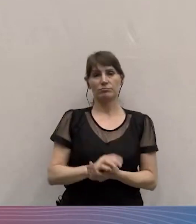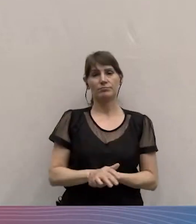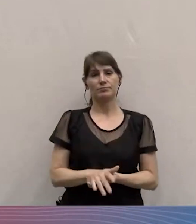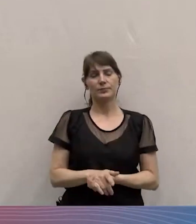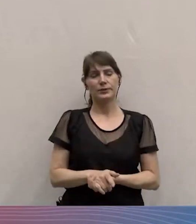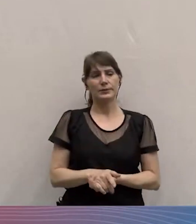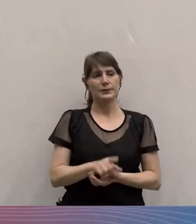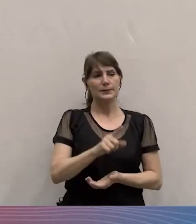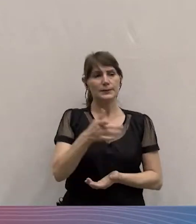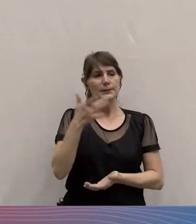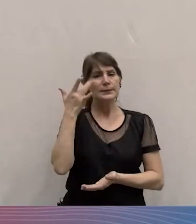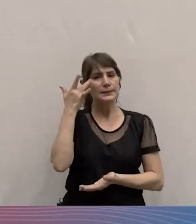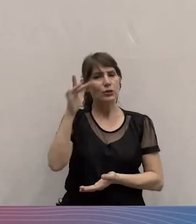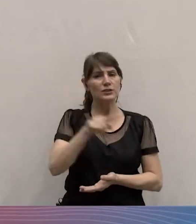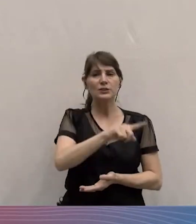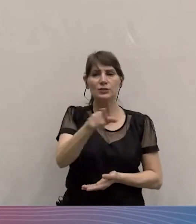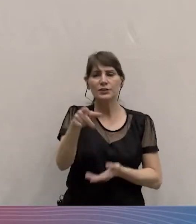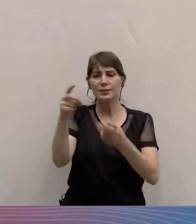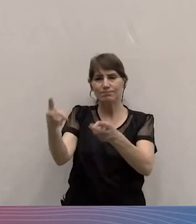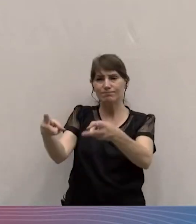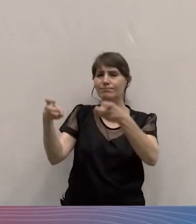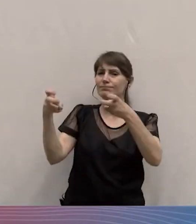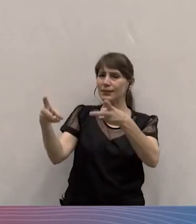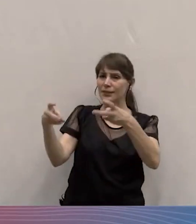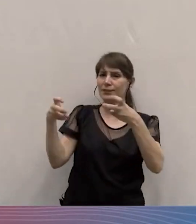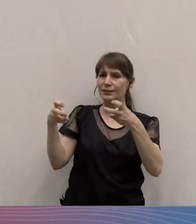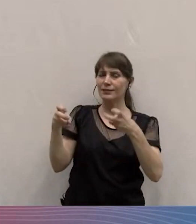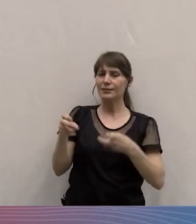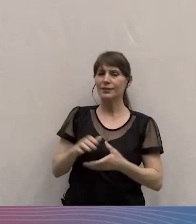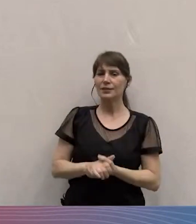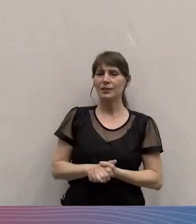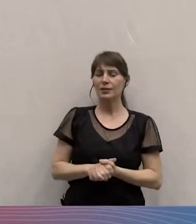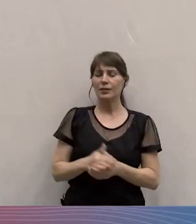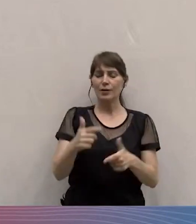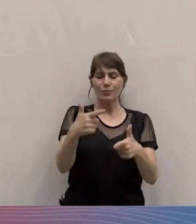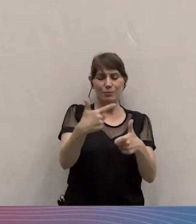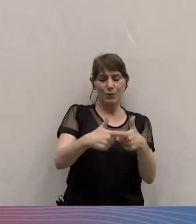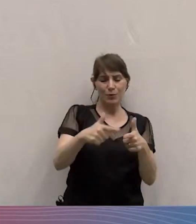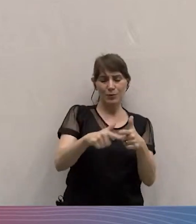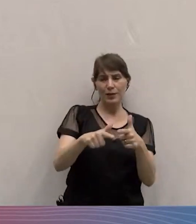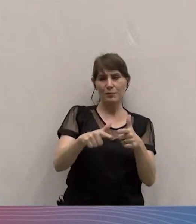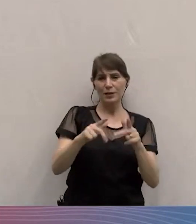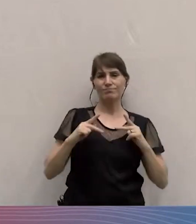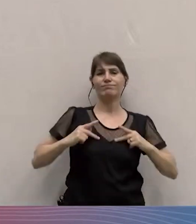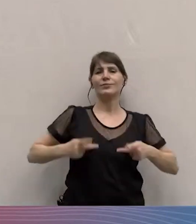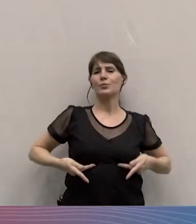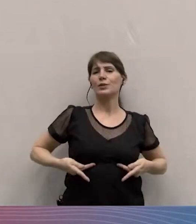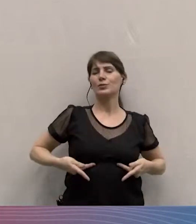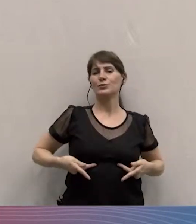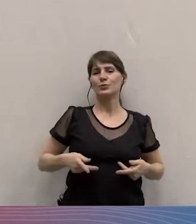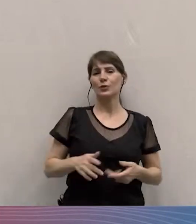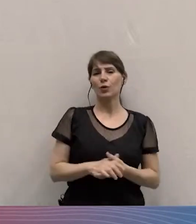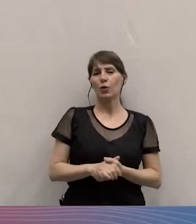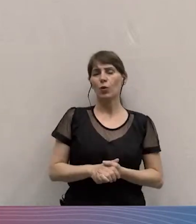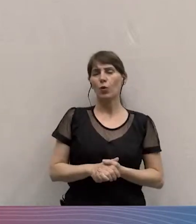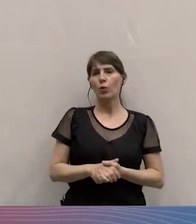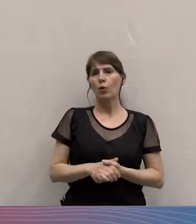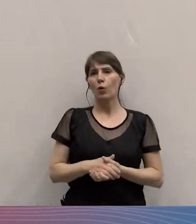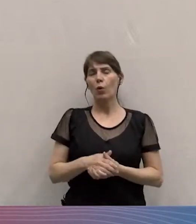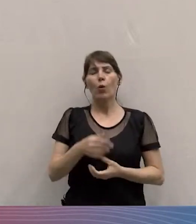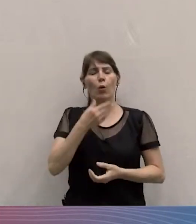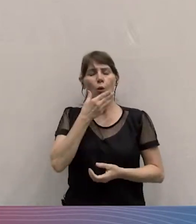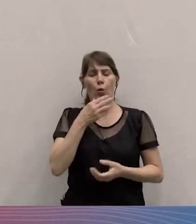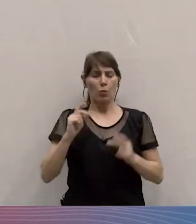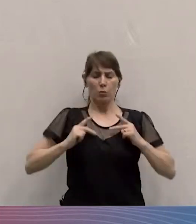Não sei se vocês percebem que o problema do homem não é de repente o homem pecou e fez